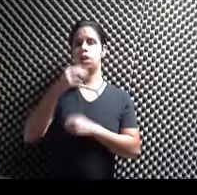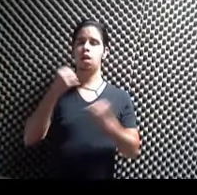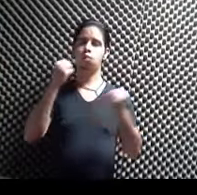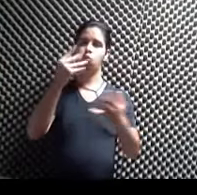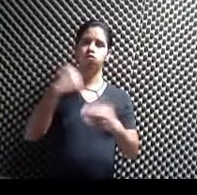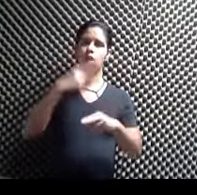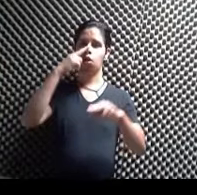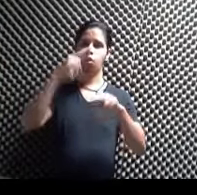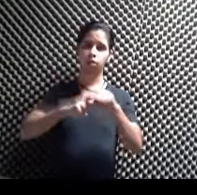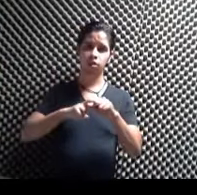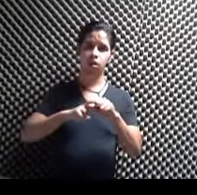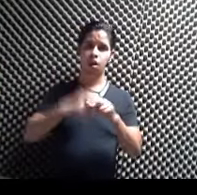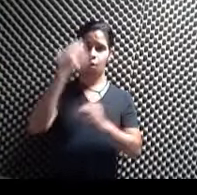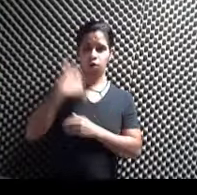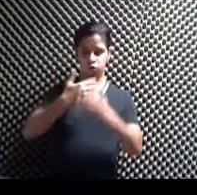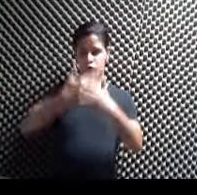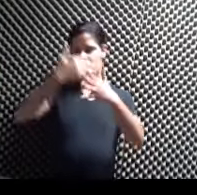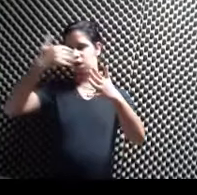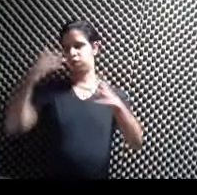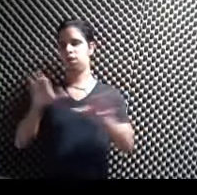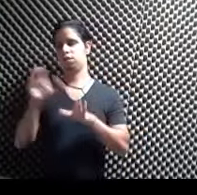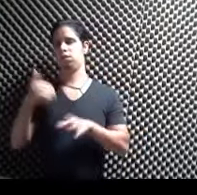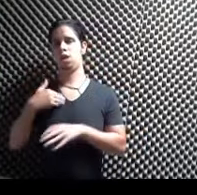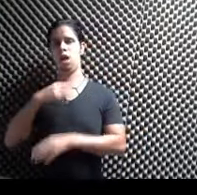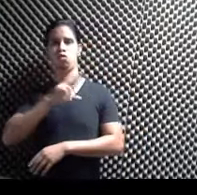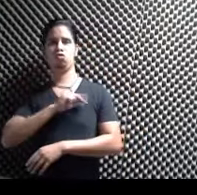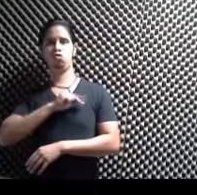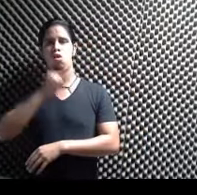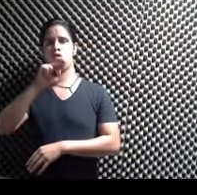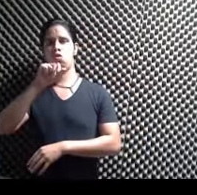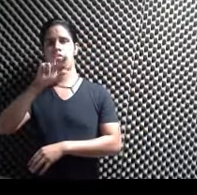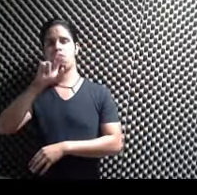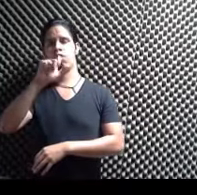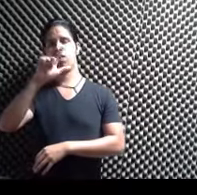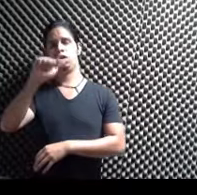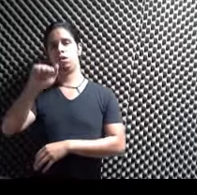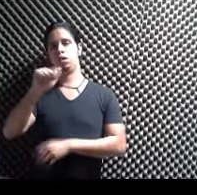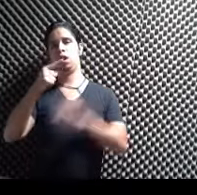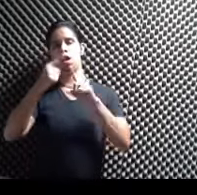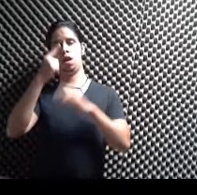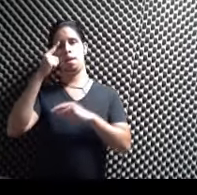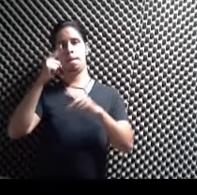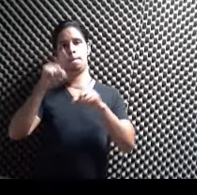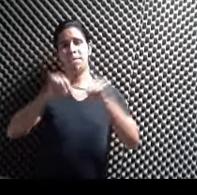comedia, aunque antes hacía las novelas, cuando había novelas y cosas, ¿verdad? Pero